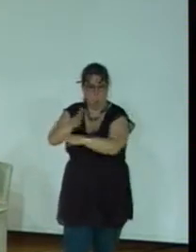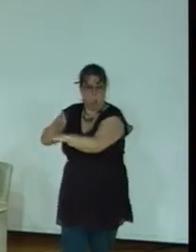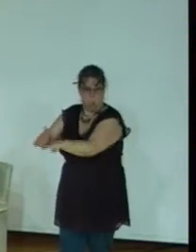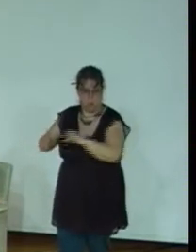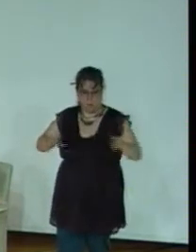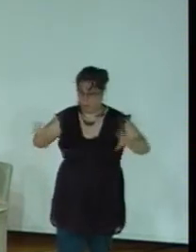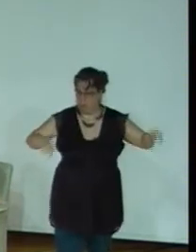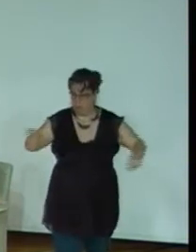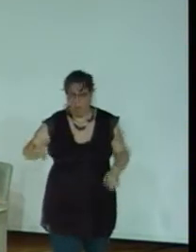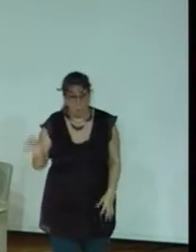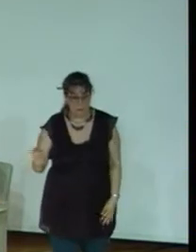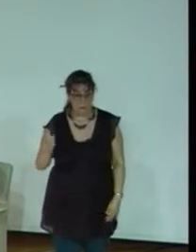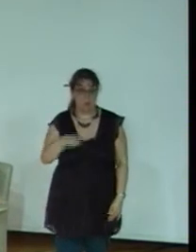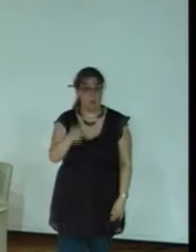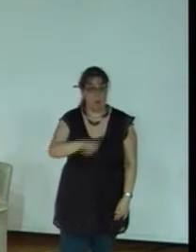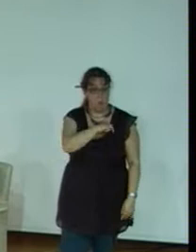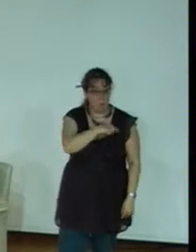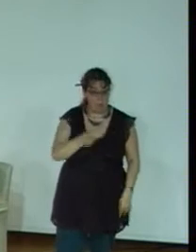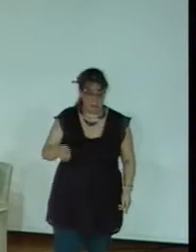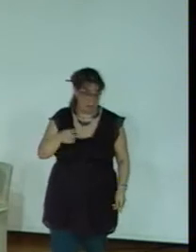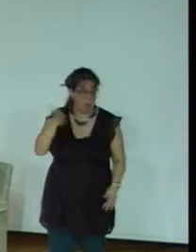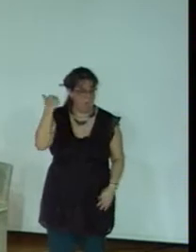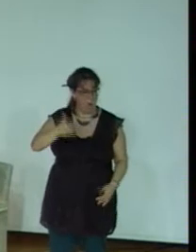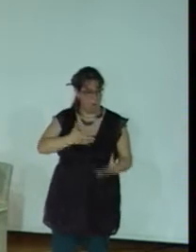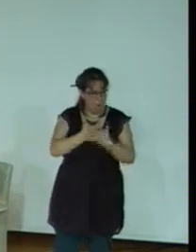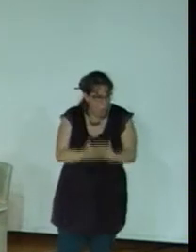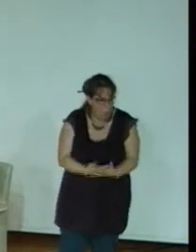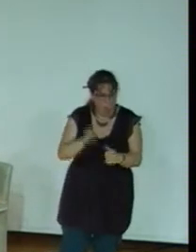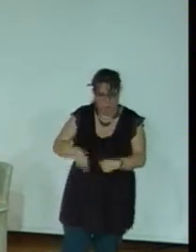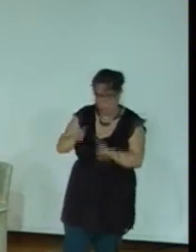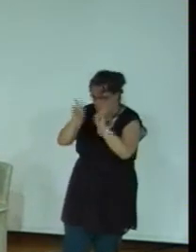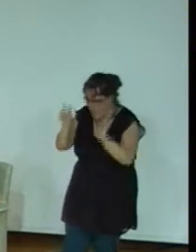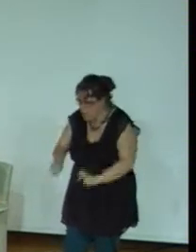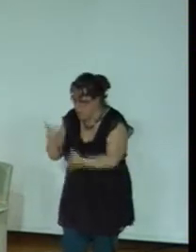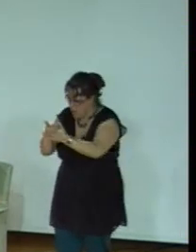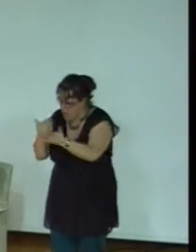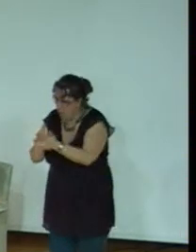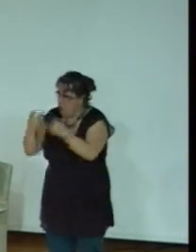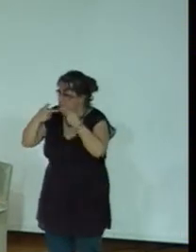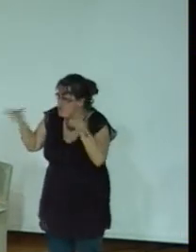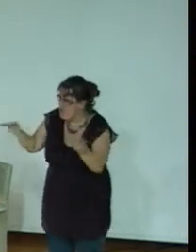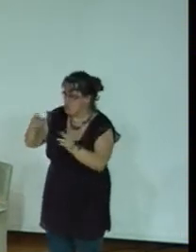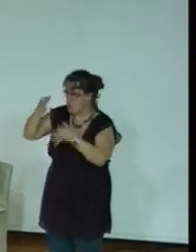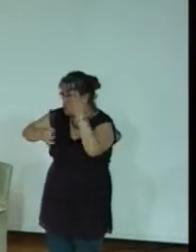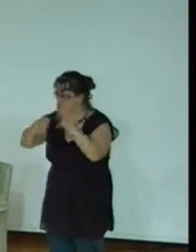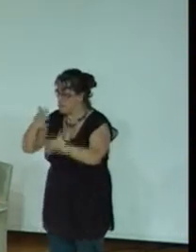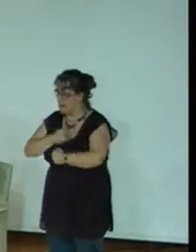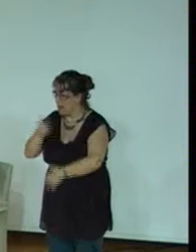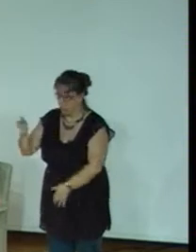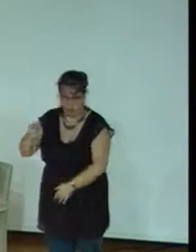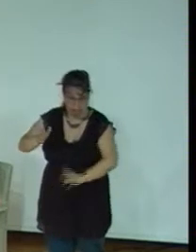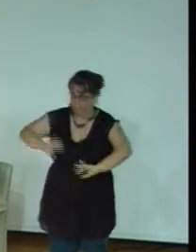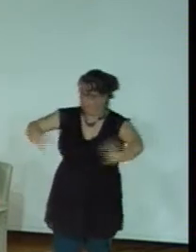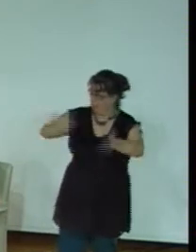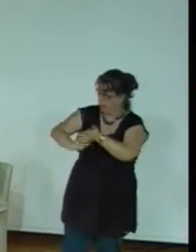plus simple si tout d'un coup on peut se passer de la paperasse administrative auxquelles sont soumis les enquêteurs généralement. Là, tout d'un coup, ils n'ont plus besoin de faire des papiers, plus